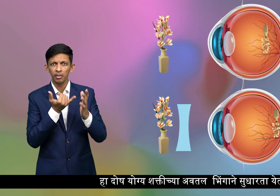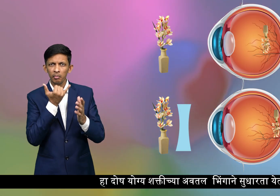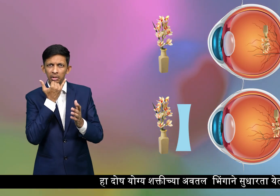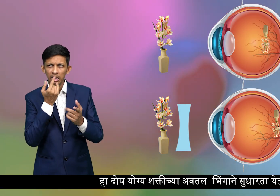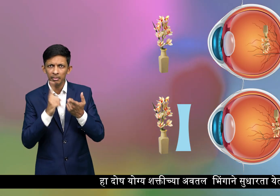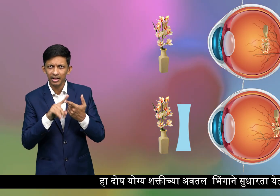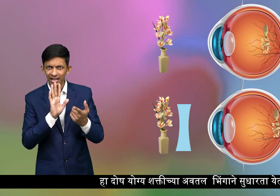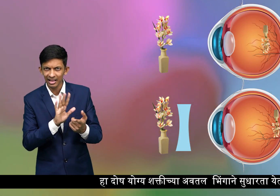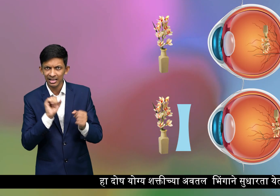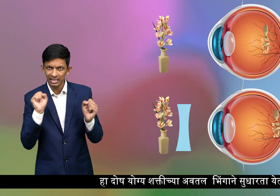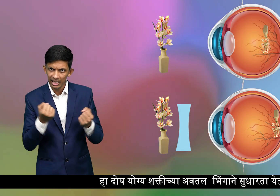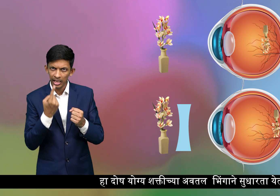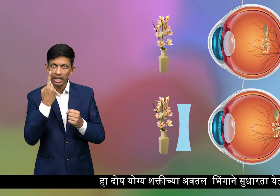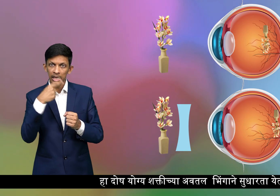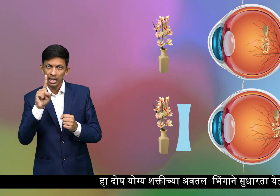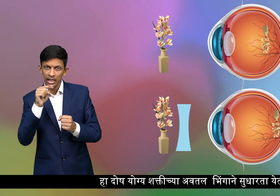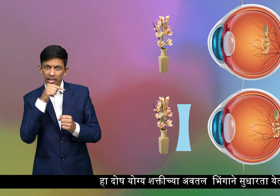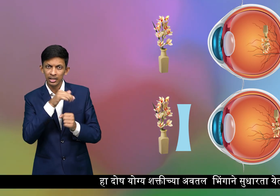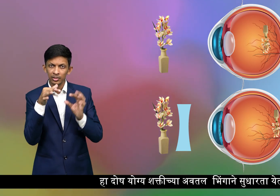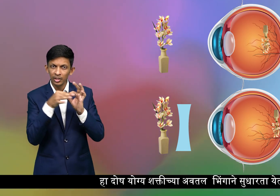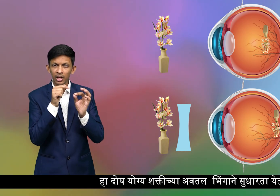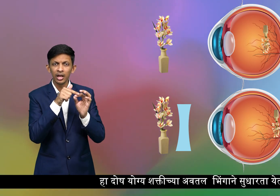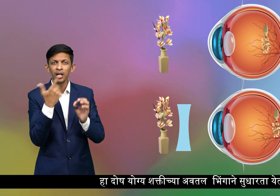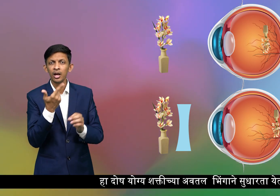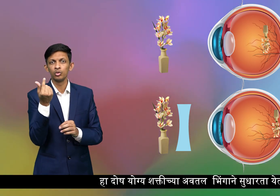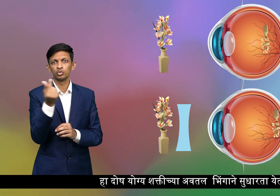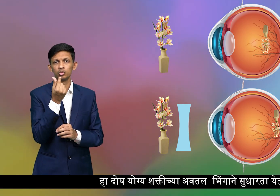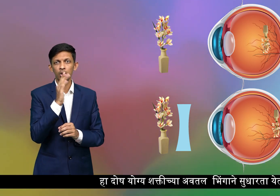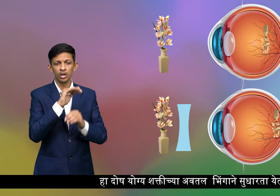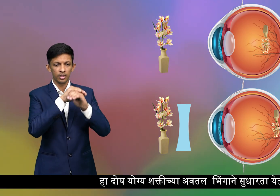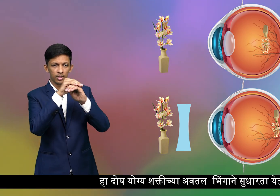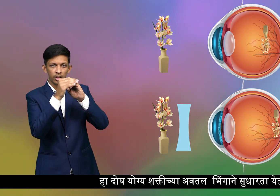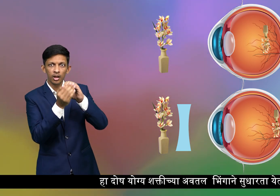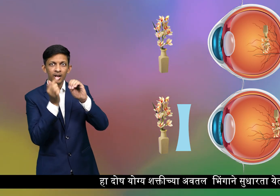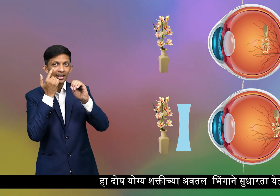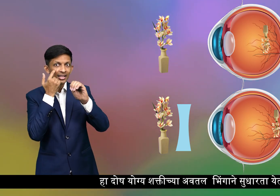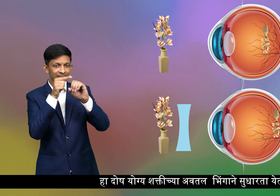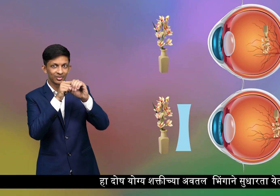हा दोष योग्य शक्तीच्या अवतल भिंगाने सुधारता येतो.